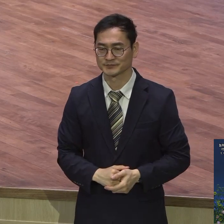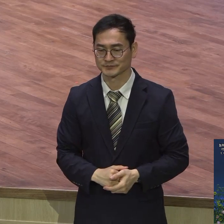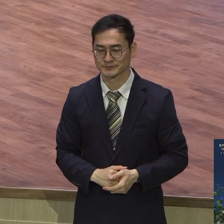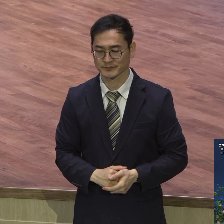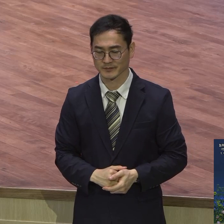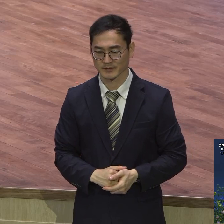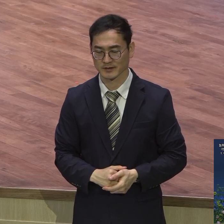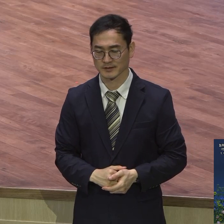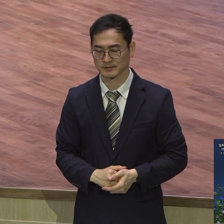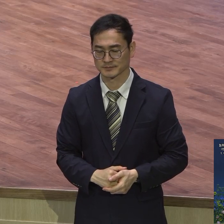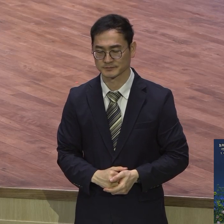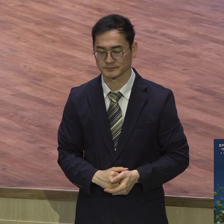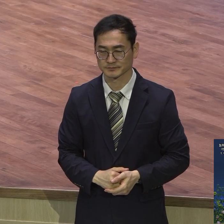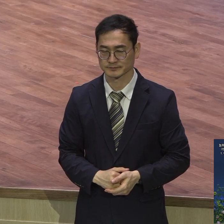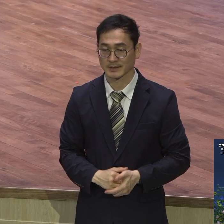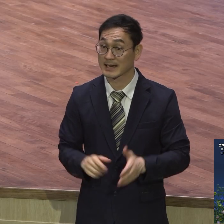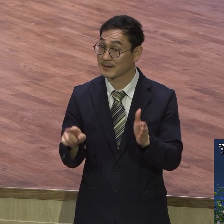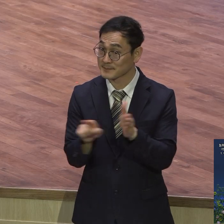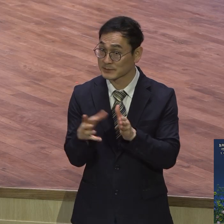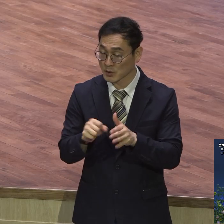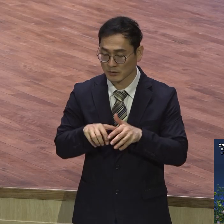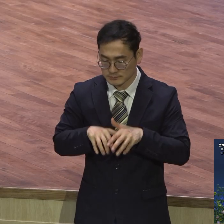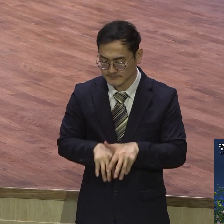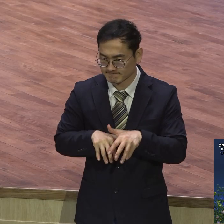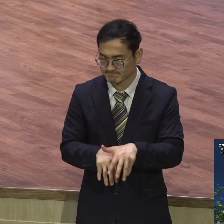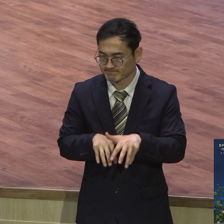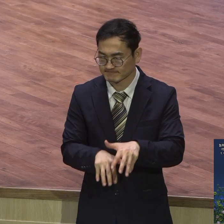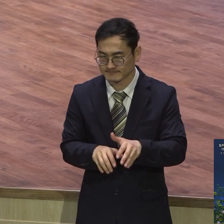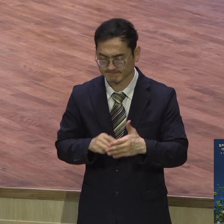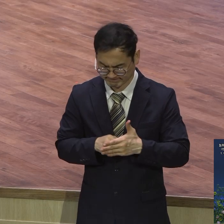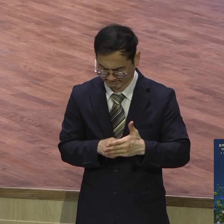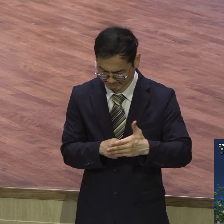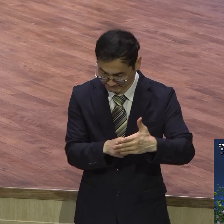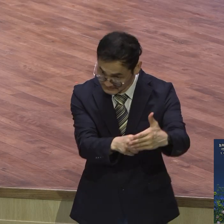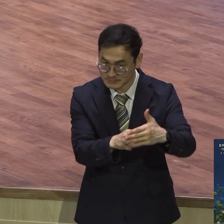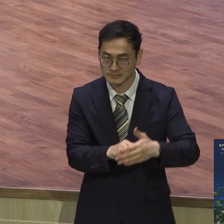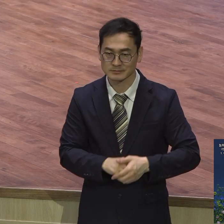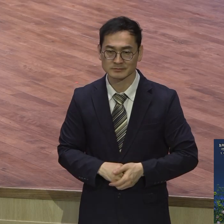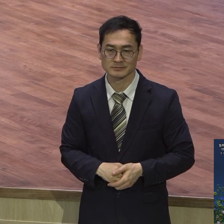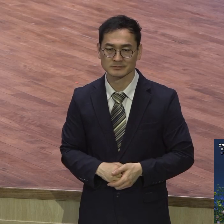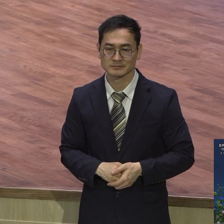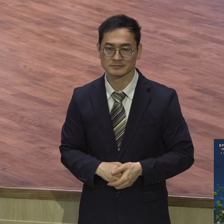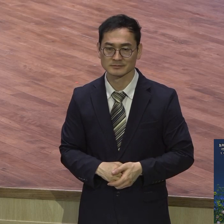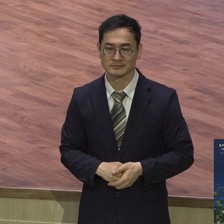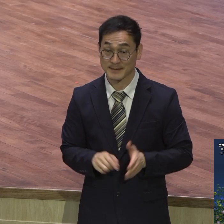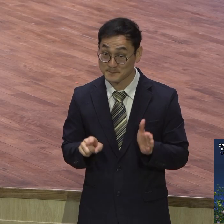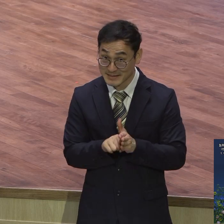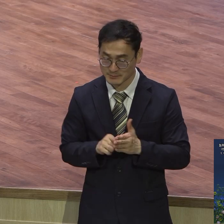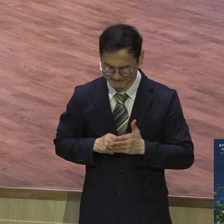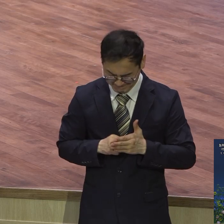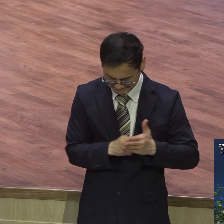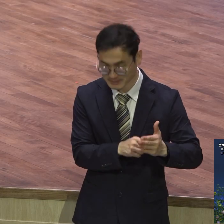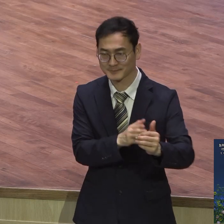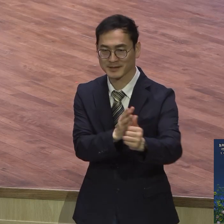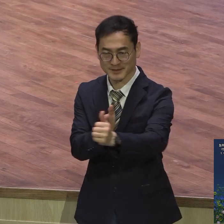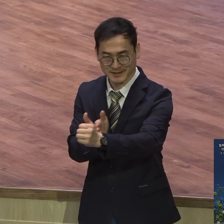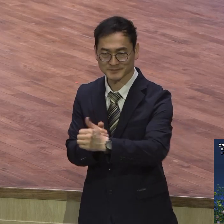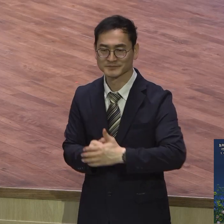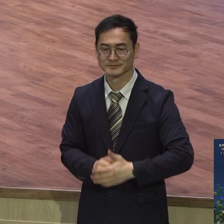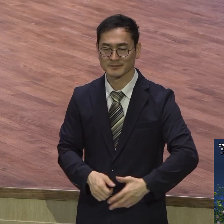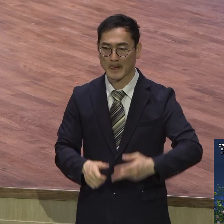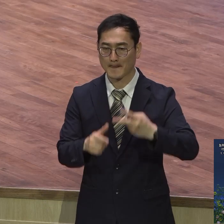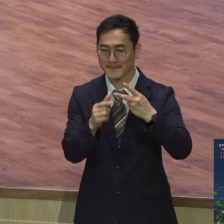전진을 해나가야 돼요 이런 영적 분비력을 가진 신학생을 하는 전성도대결 제모로 축복합니다 두